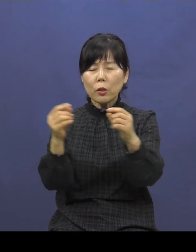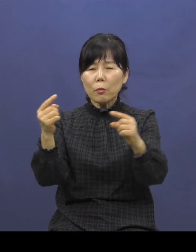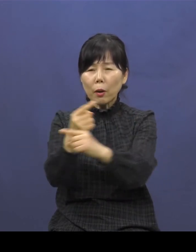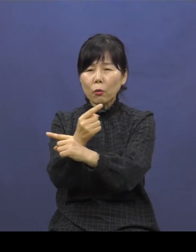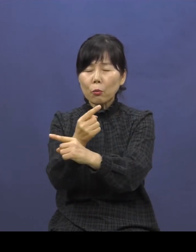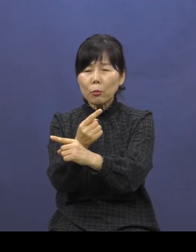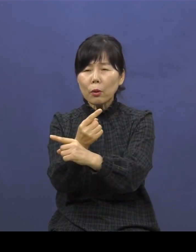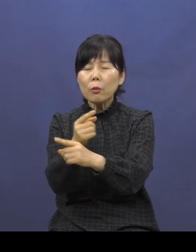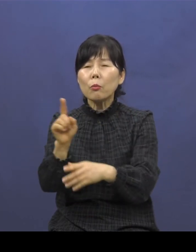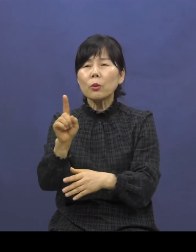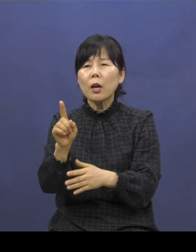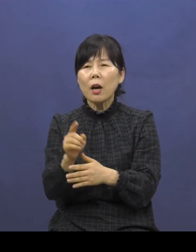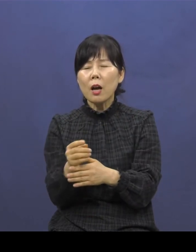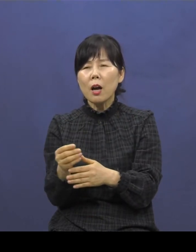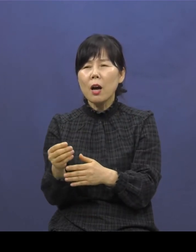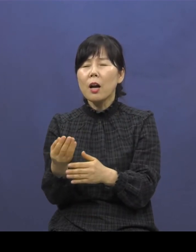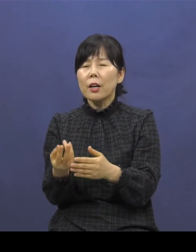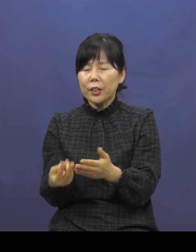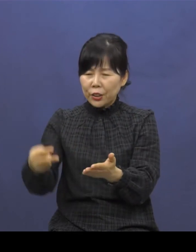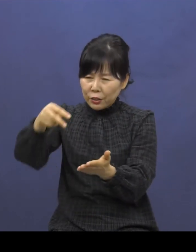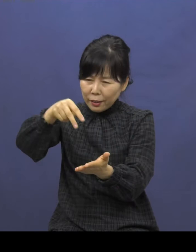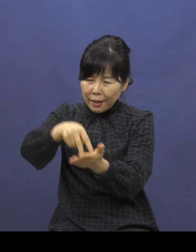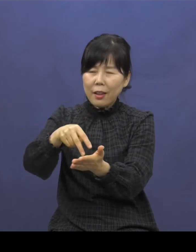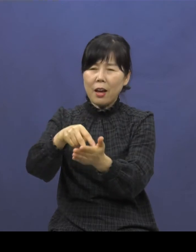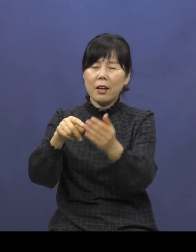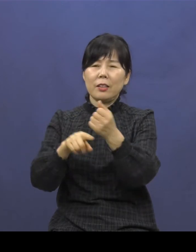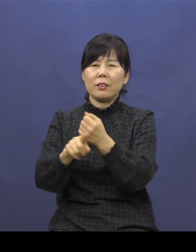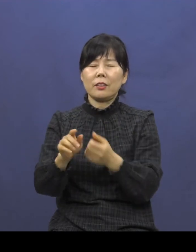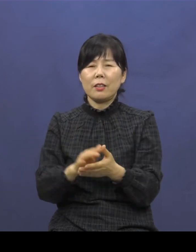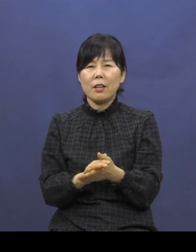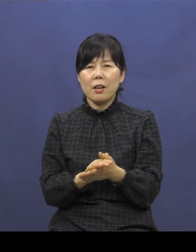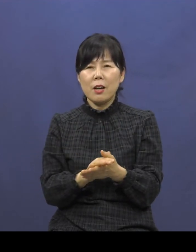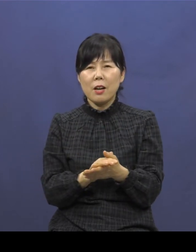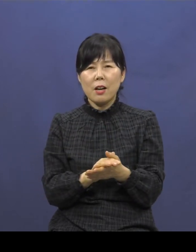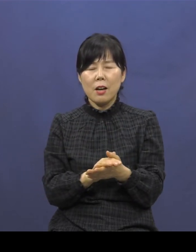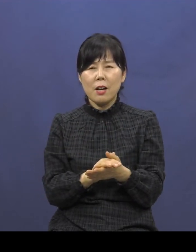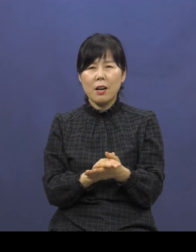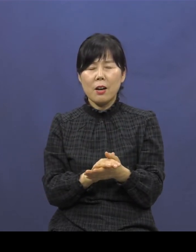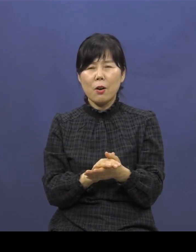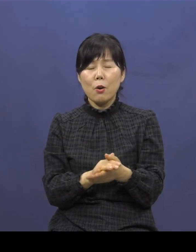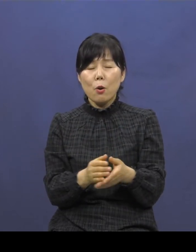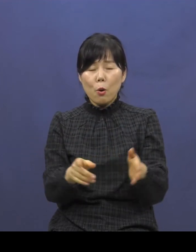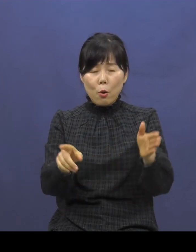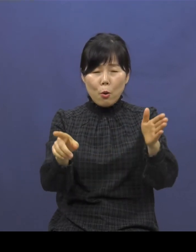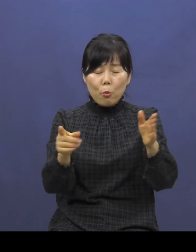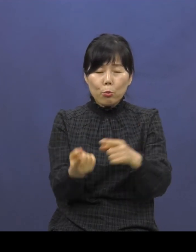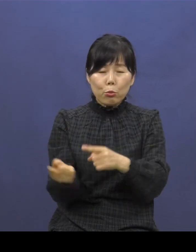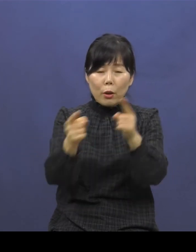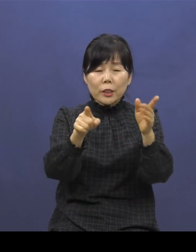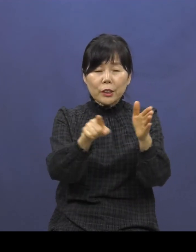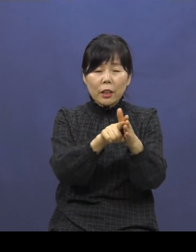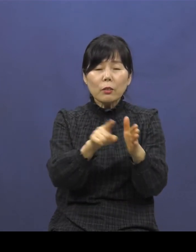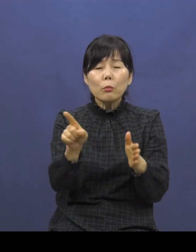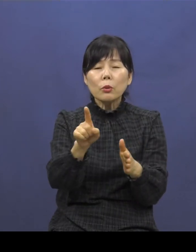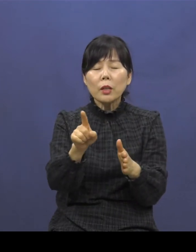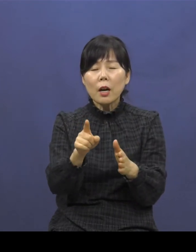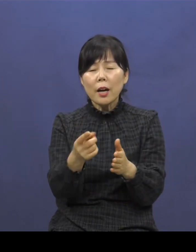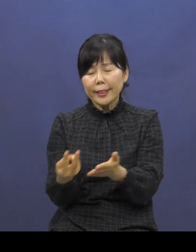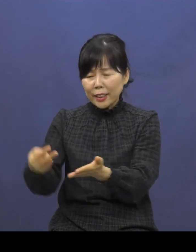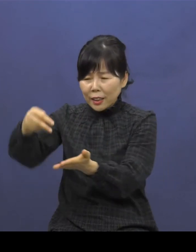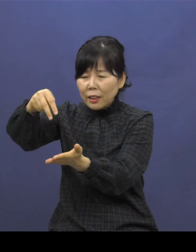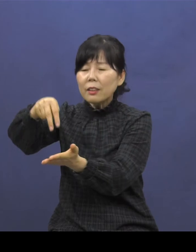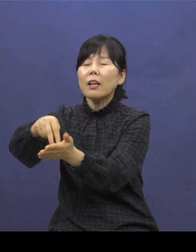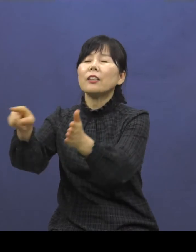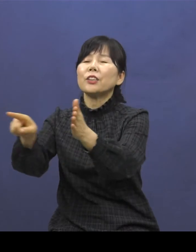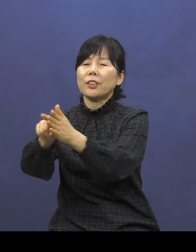그대로 번역하면 일어나다 하는 뜻입니다. 일어나다. 그래요. 부활신앙은 일어나는 신앙입니다.